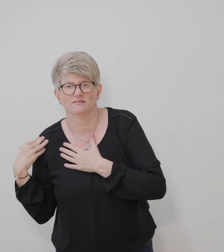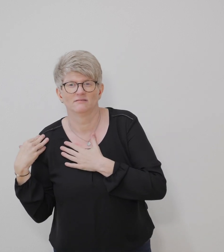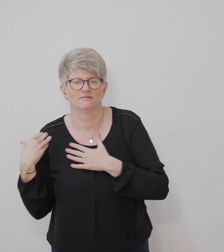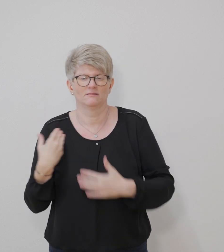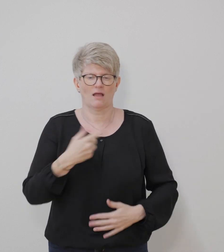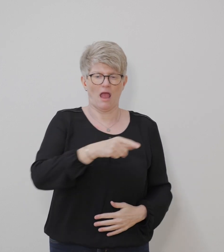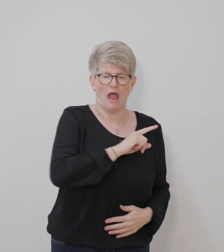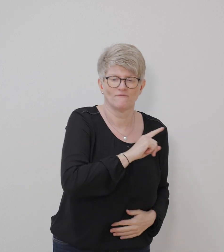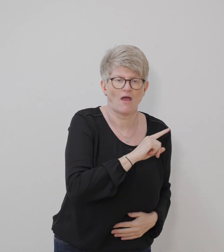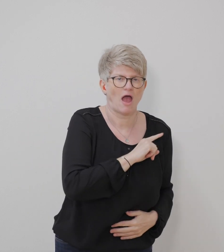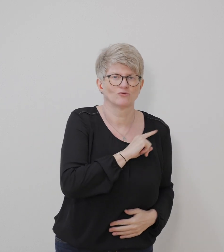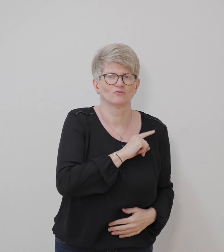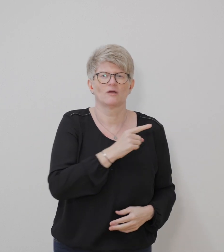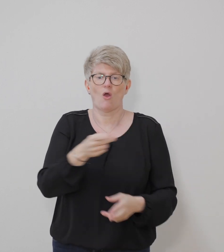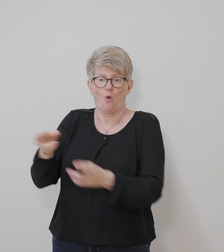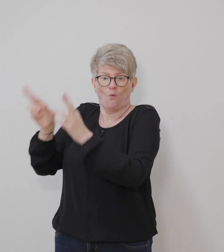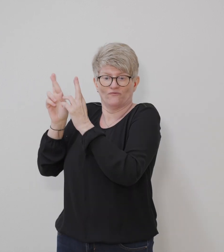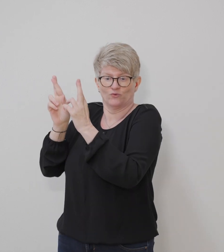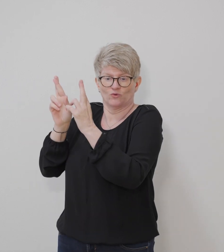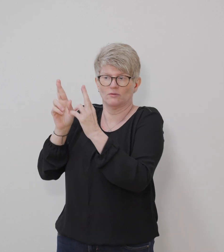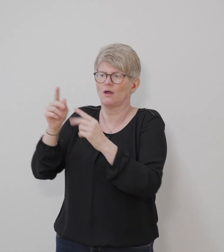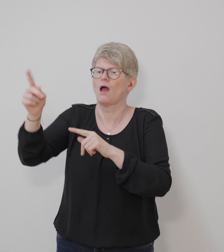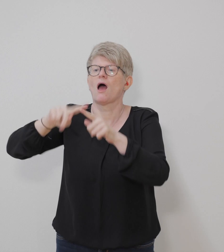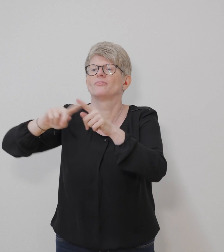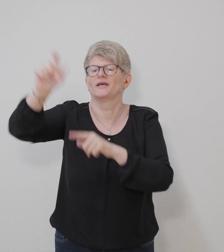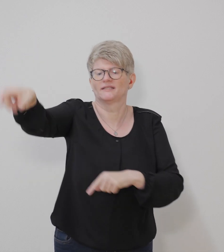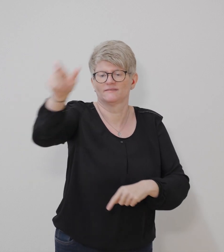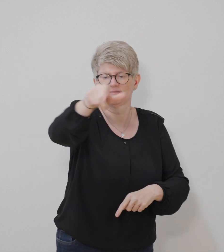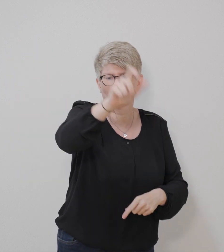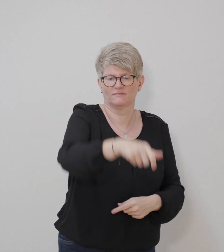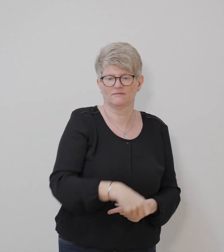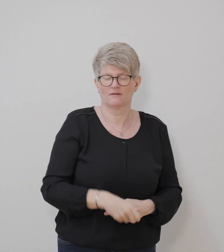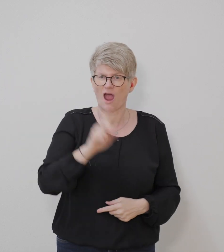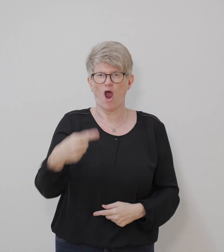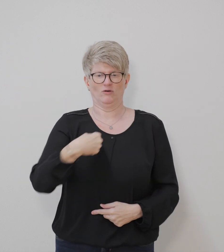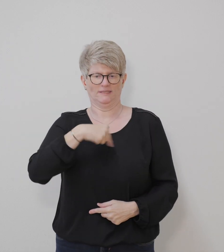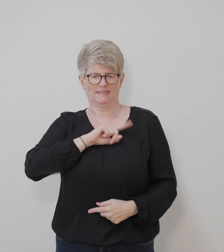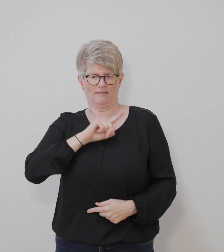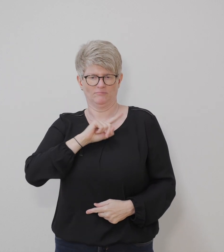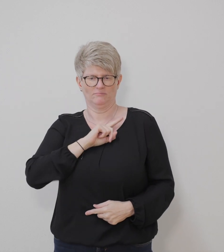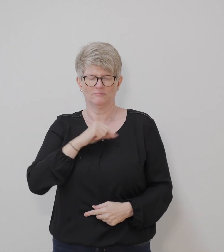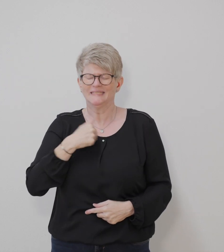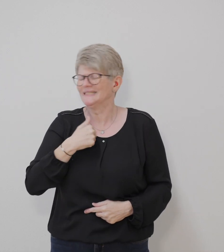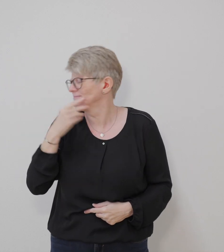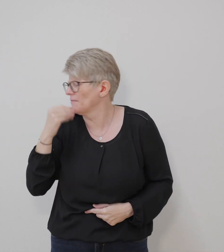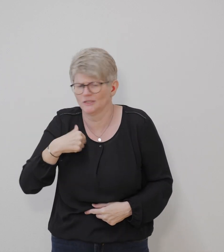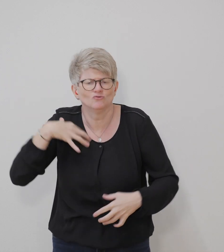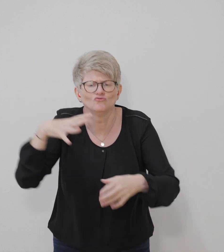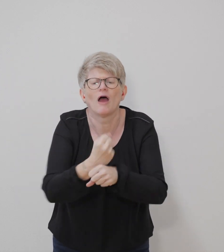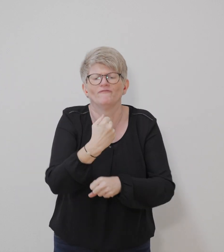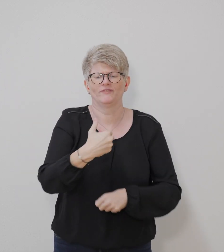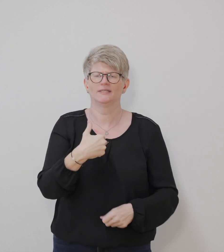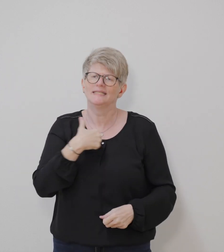Die Last der Erwartungen und Hoffnungen der anderen und auch von mir. Diesmal schaffe ich es. Und